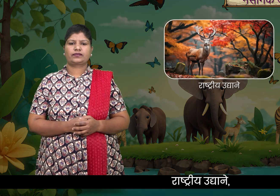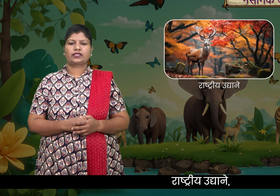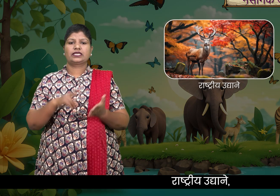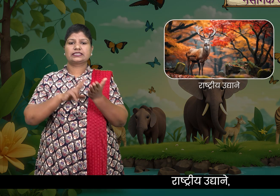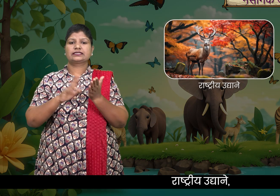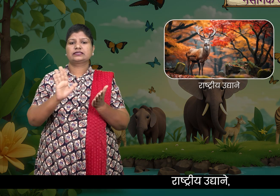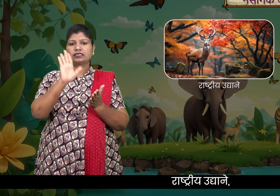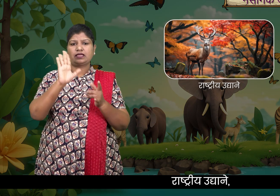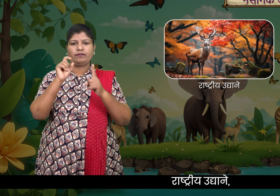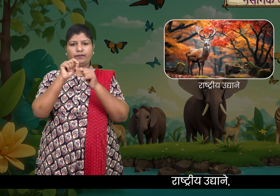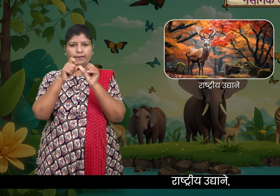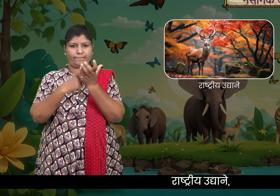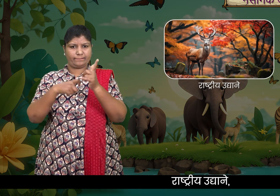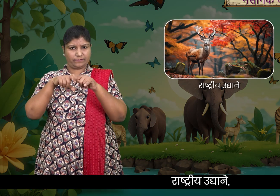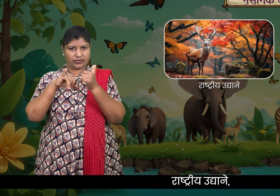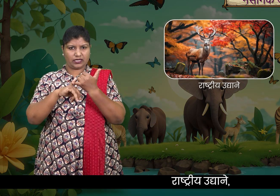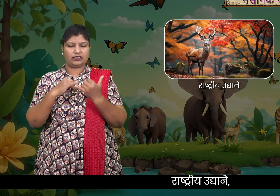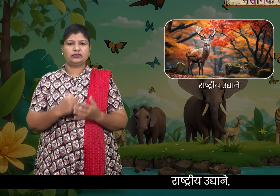राष्ट्रीय उद्याने,